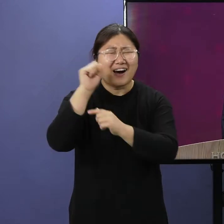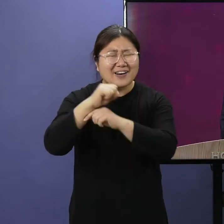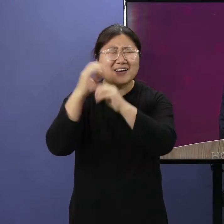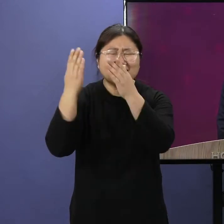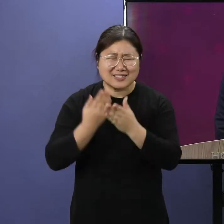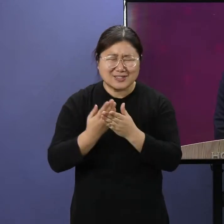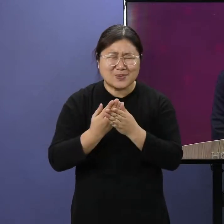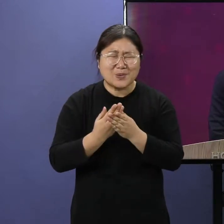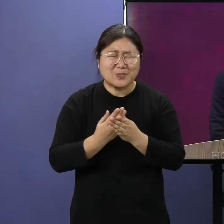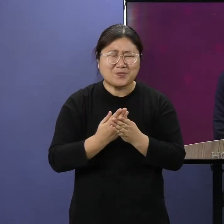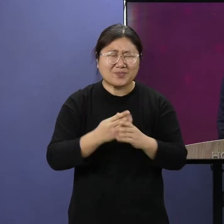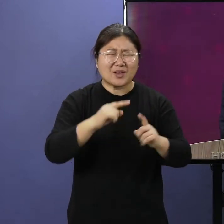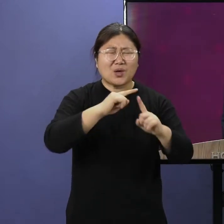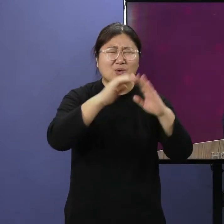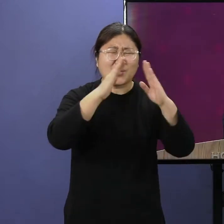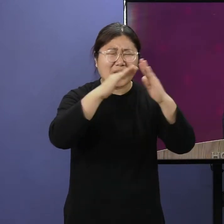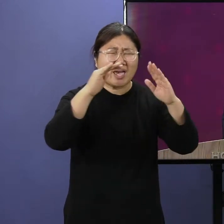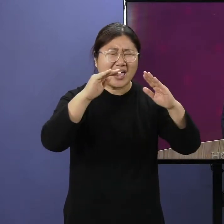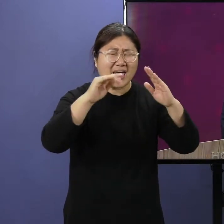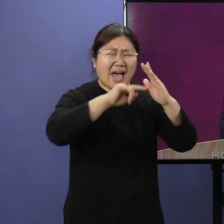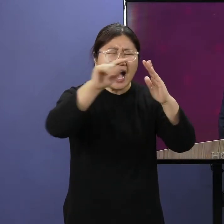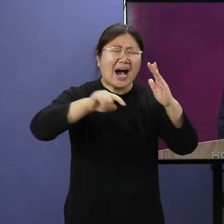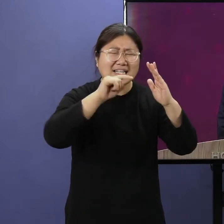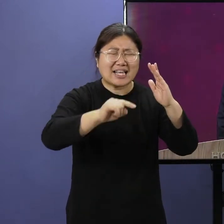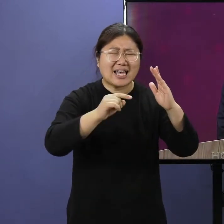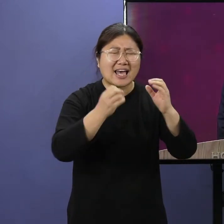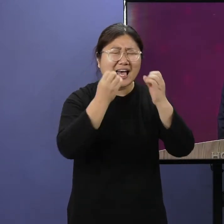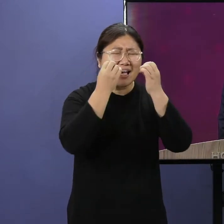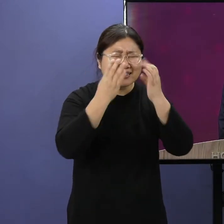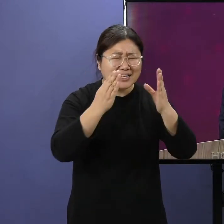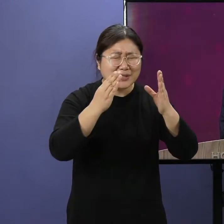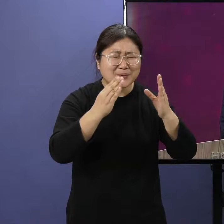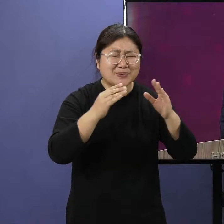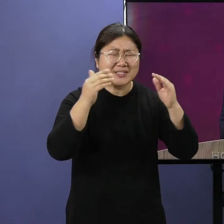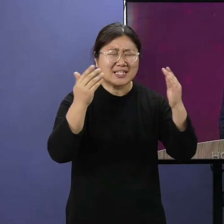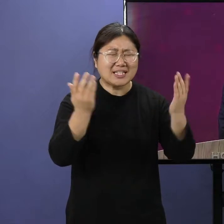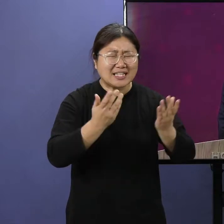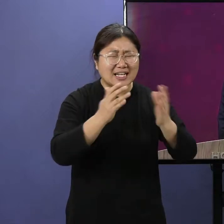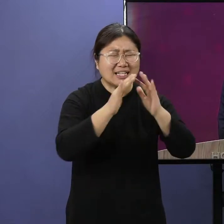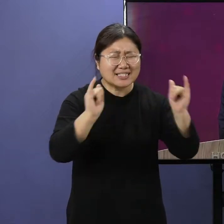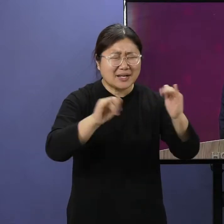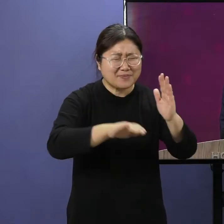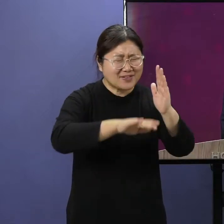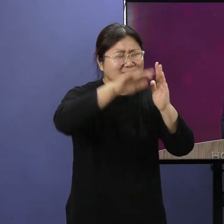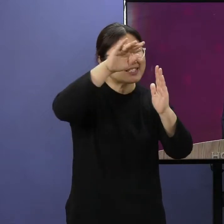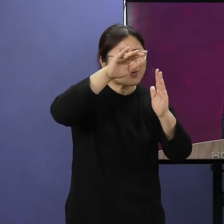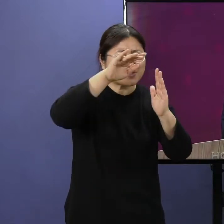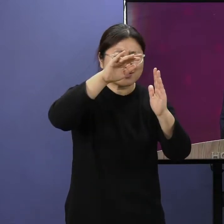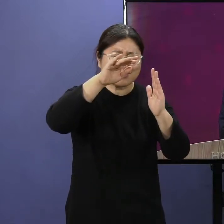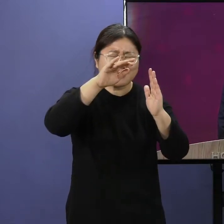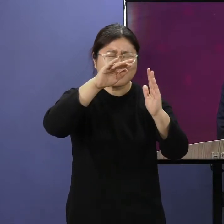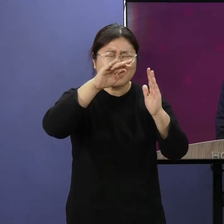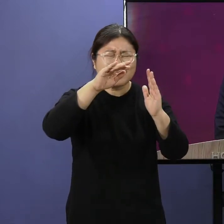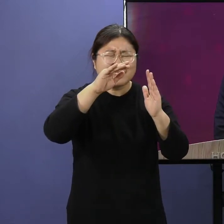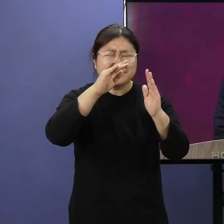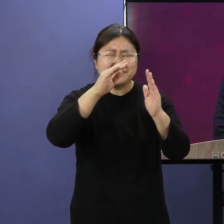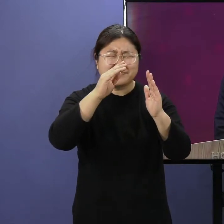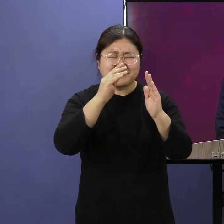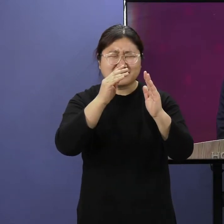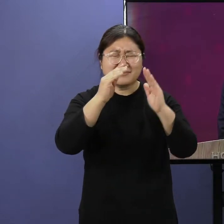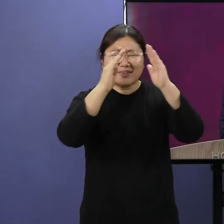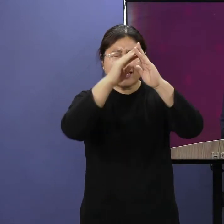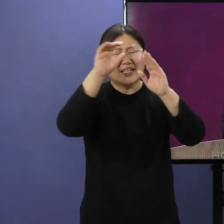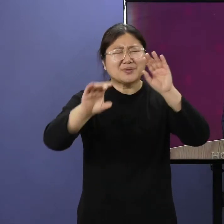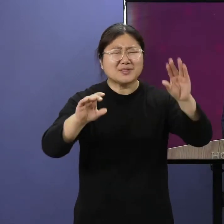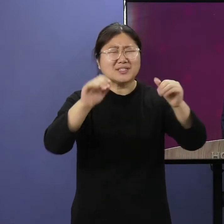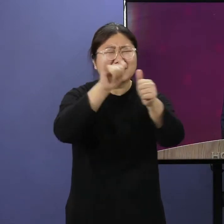채워지며 위꿈서 비전센터를 하신 하나님께 감사드립니다. 하나님 아버지, 교회 리더들과 각 부서의 섬기는